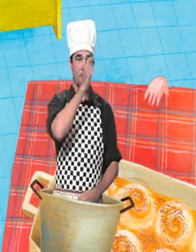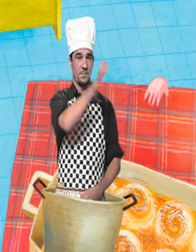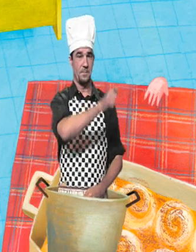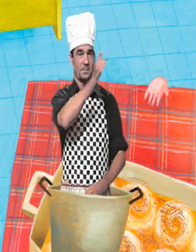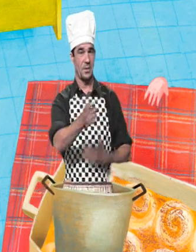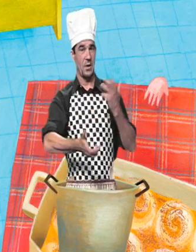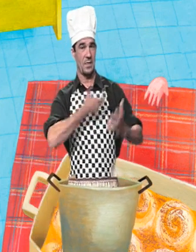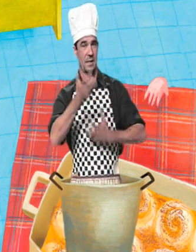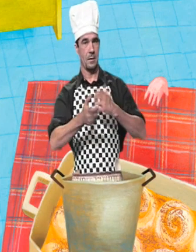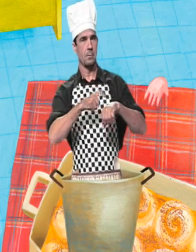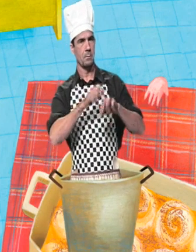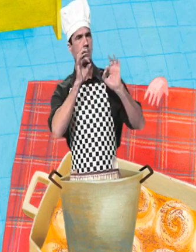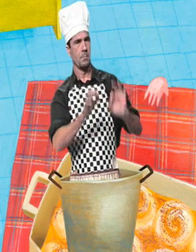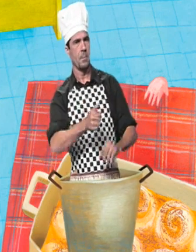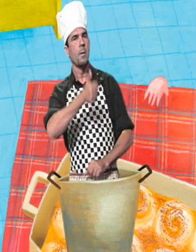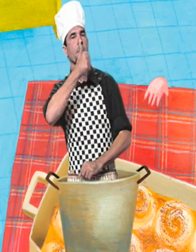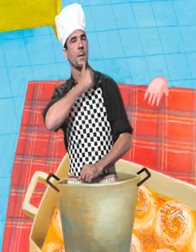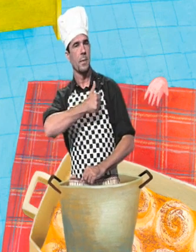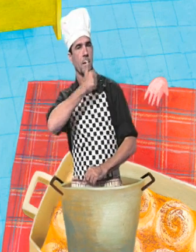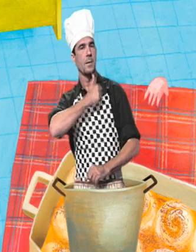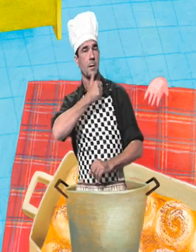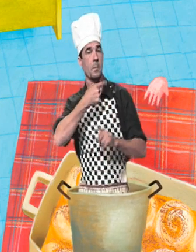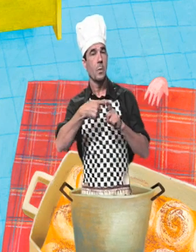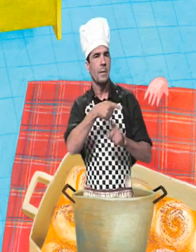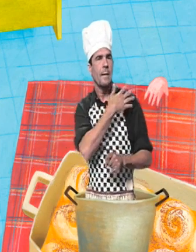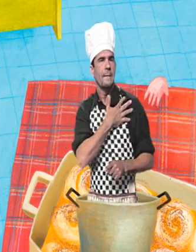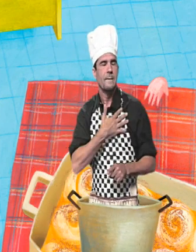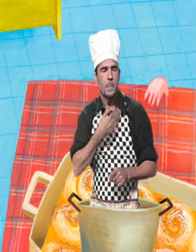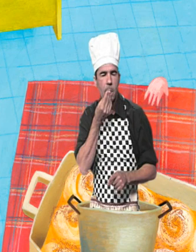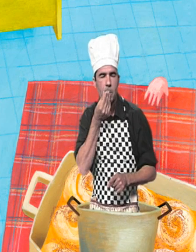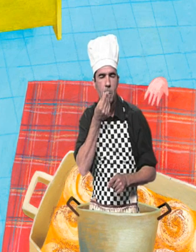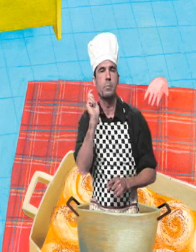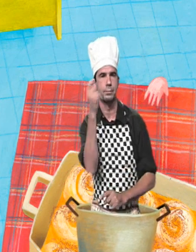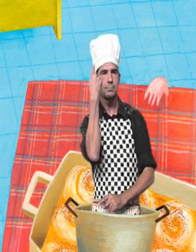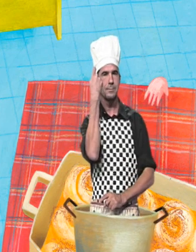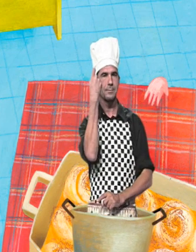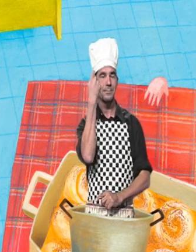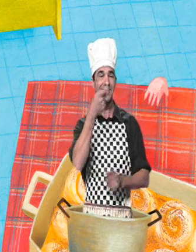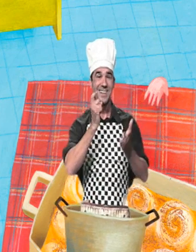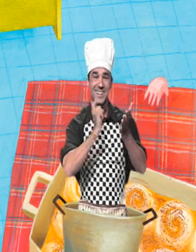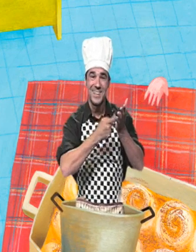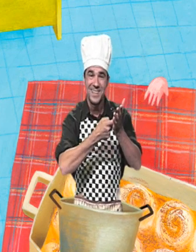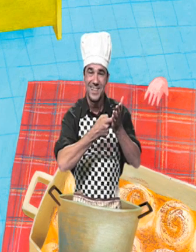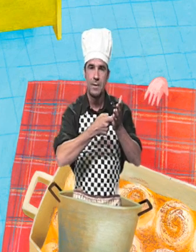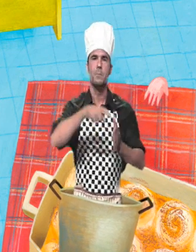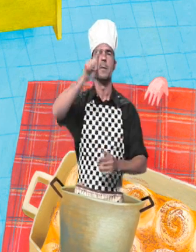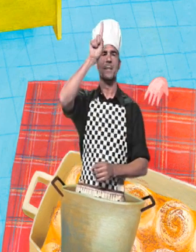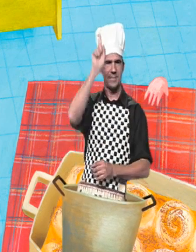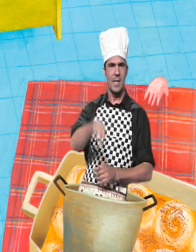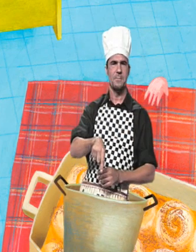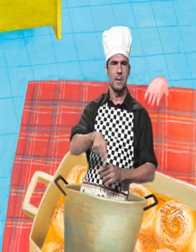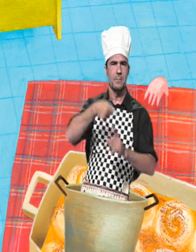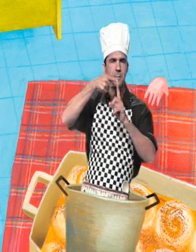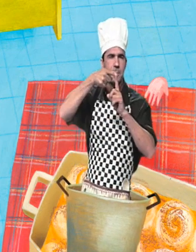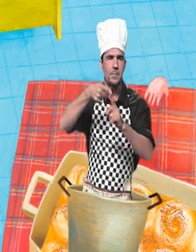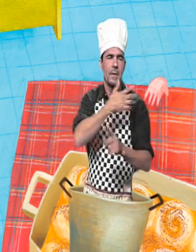Els cuiners són persones pacients, perquè tot el que volen aconseguir triga una mica. En Xim ho